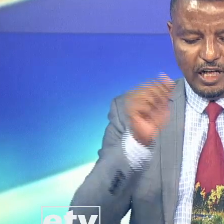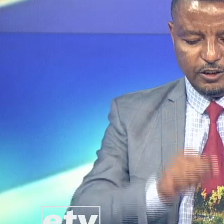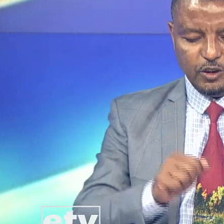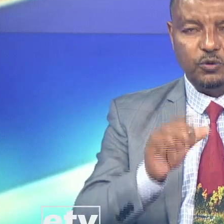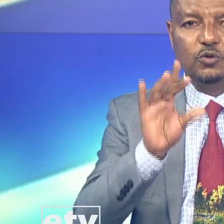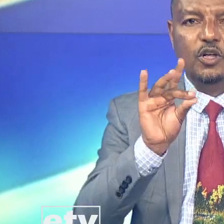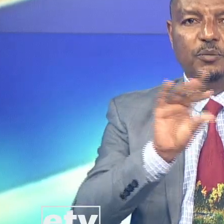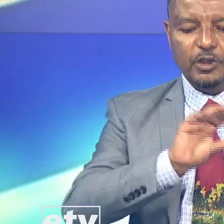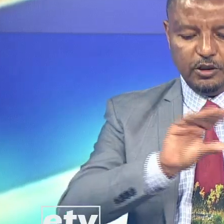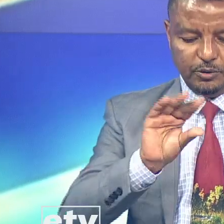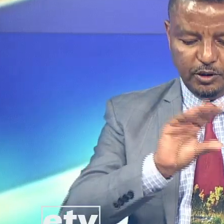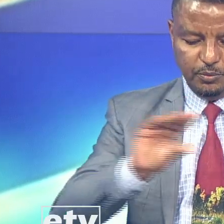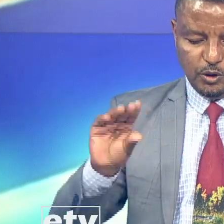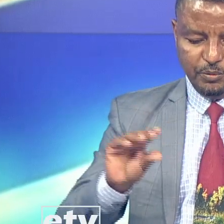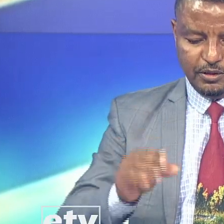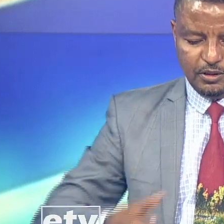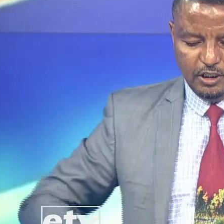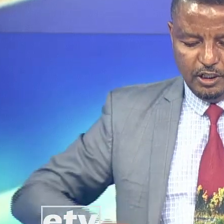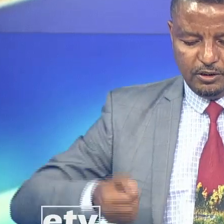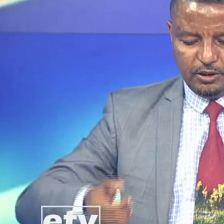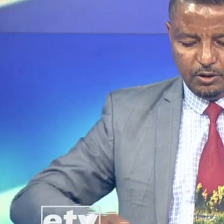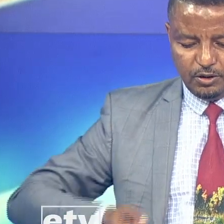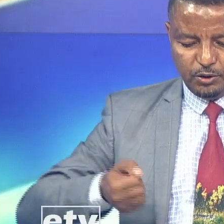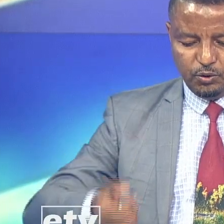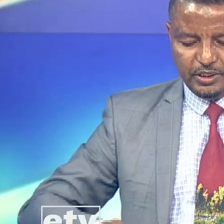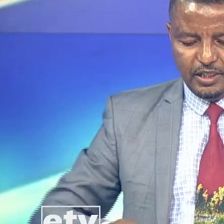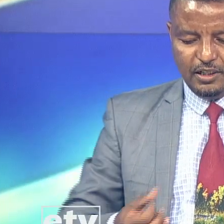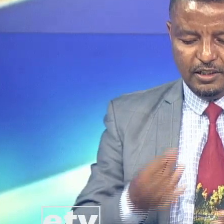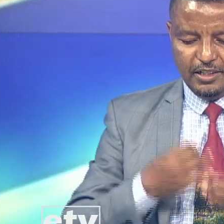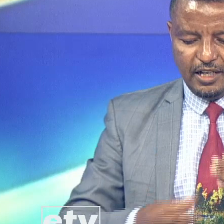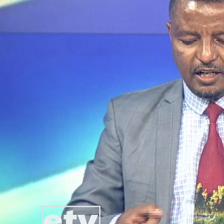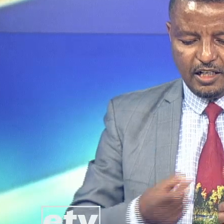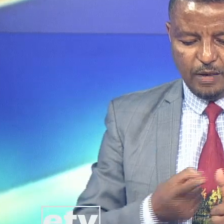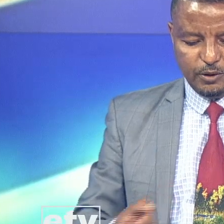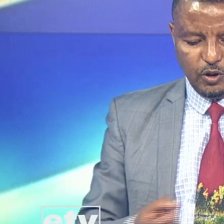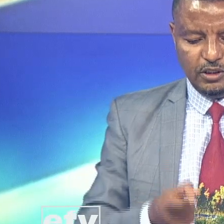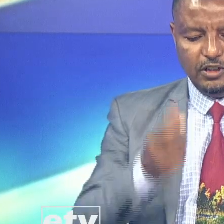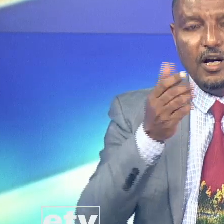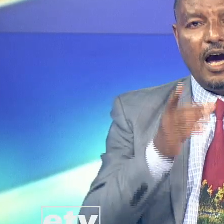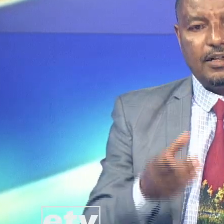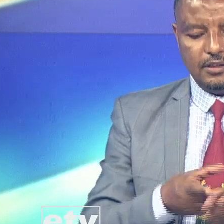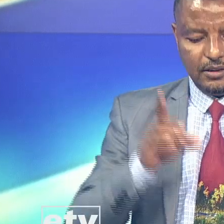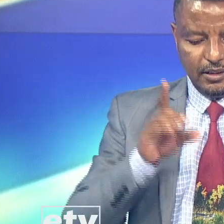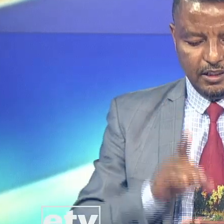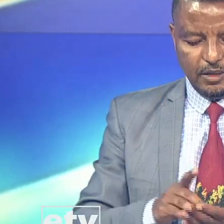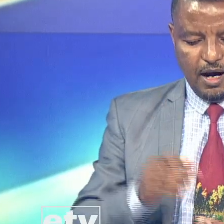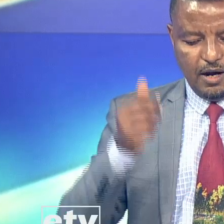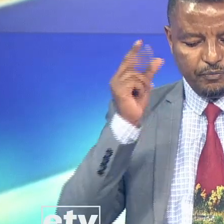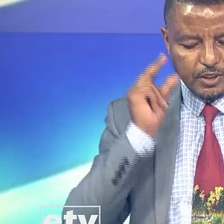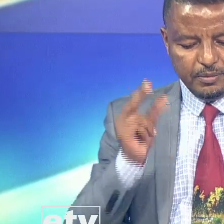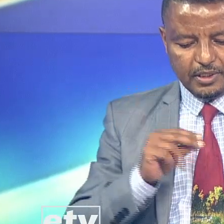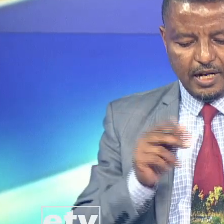ተከተል ሲያሸንፉ በ800 ሜትር ዊልቸር ልደታ ቀዳሚ ሲሆን አዲስ